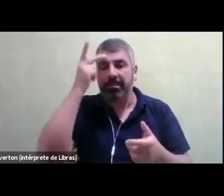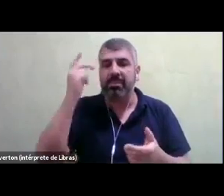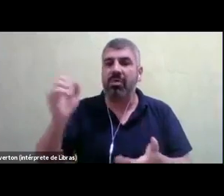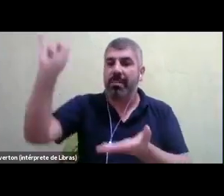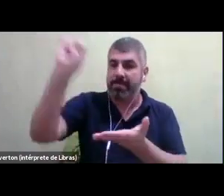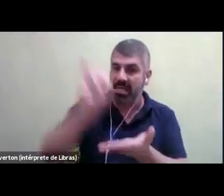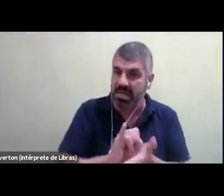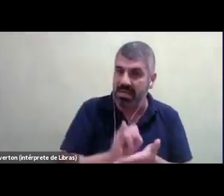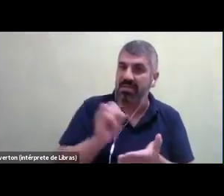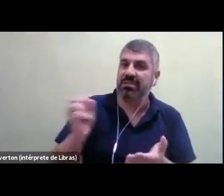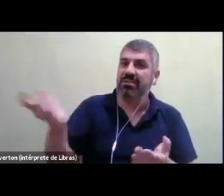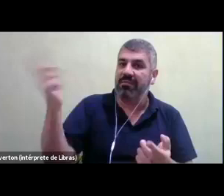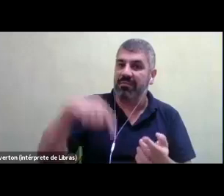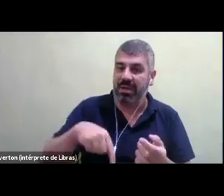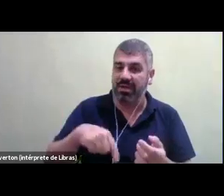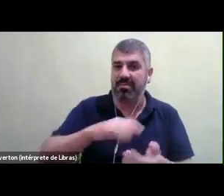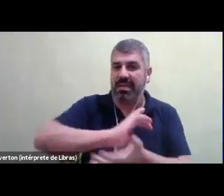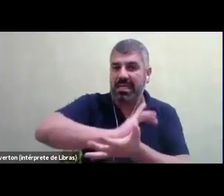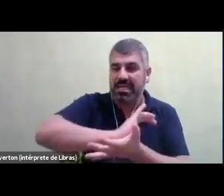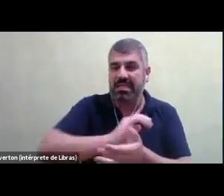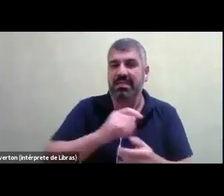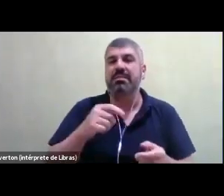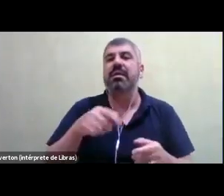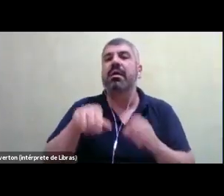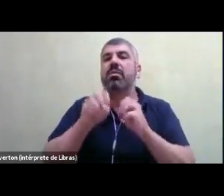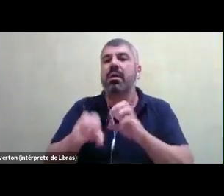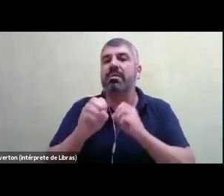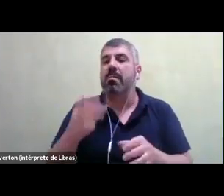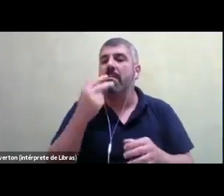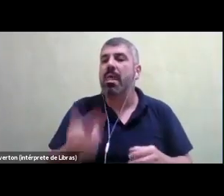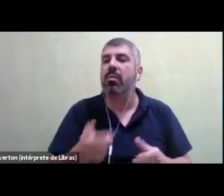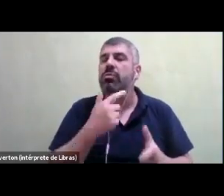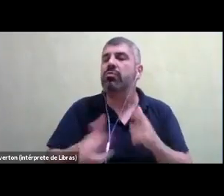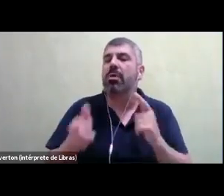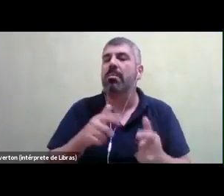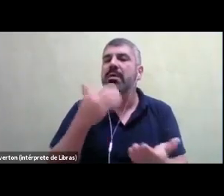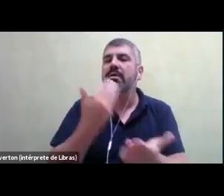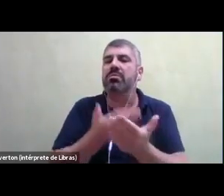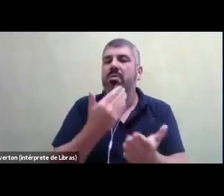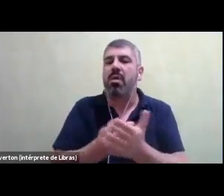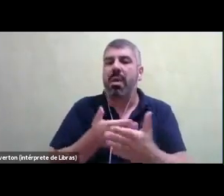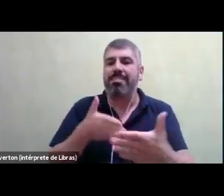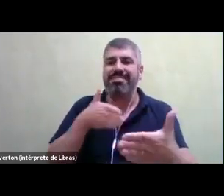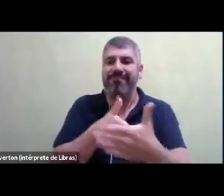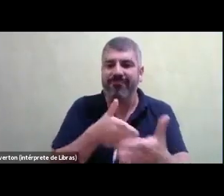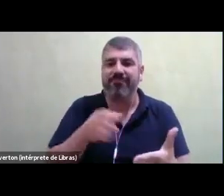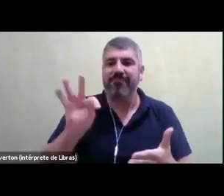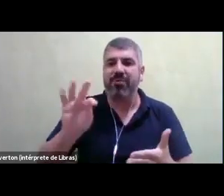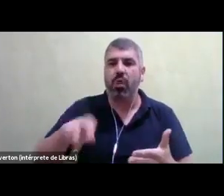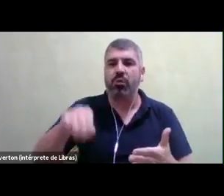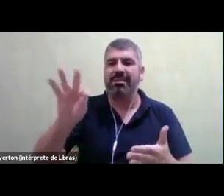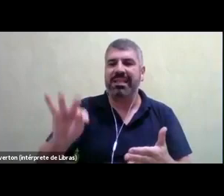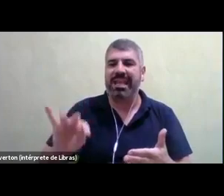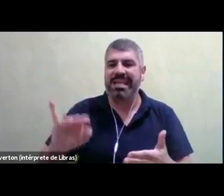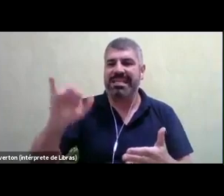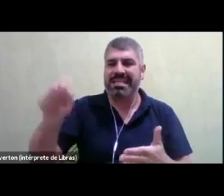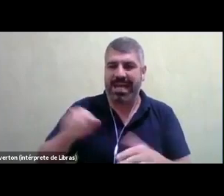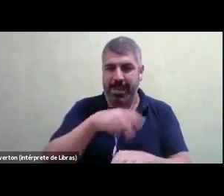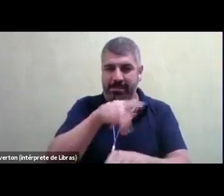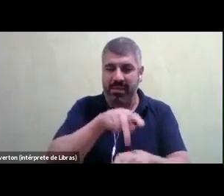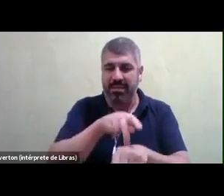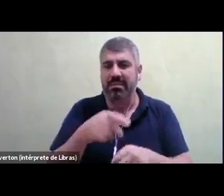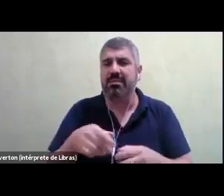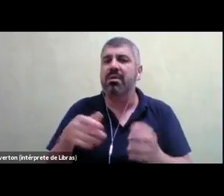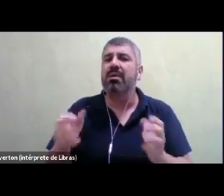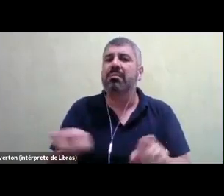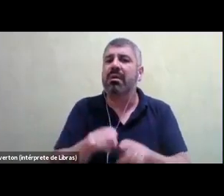crise, a educação bilíngue referente às escolas da fronteira, a educação profissional e